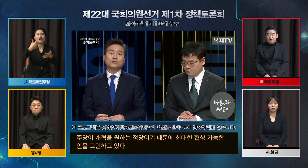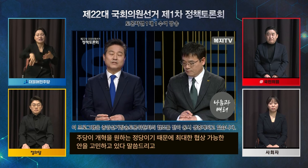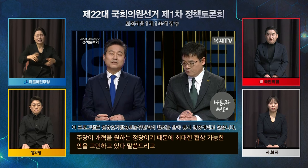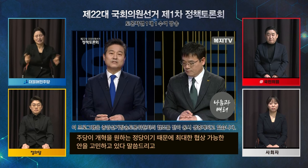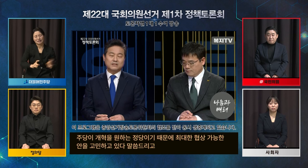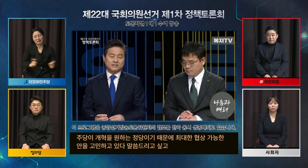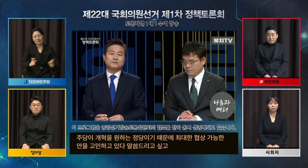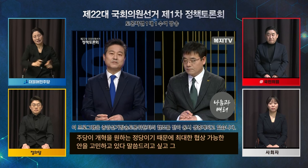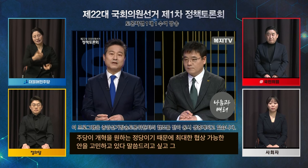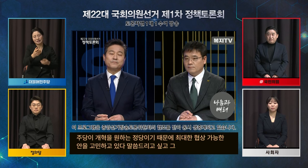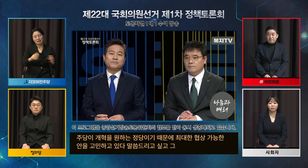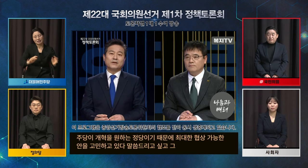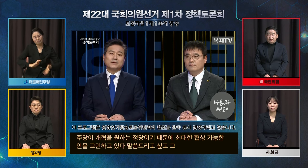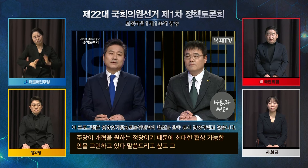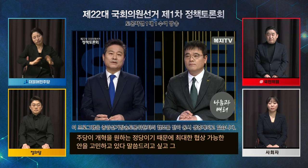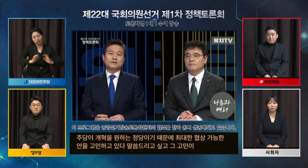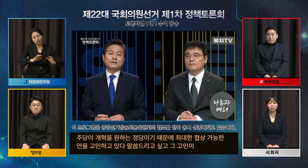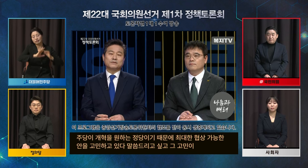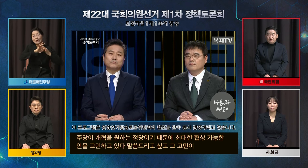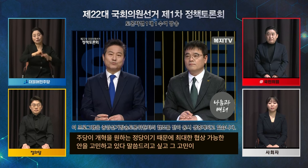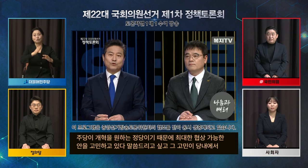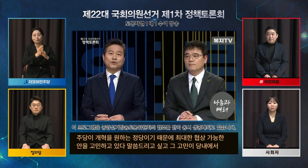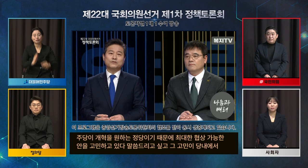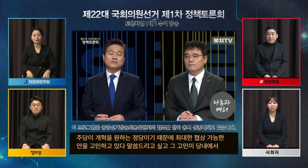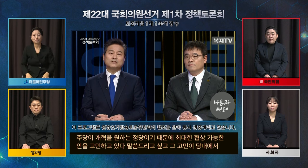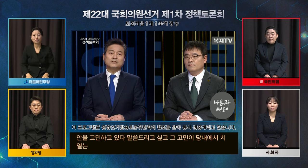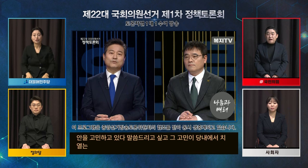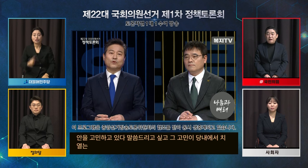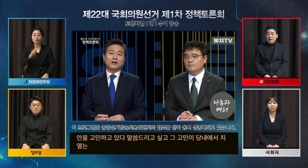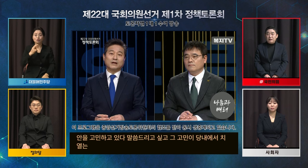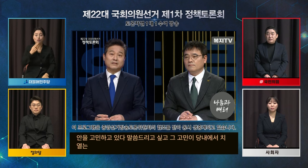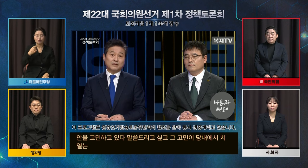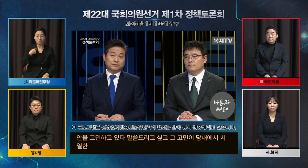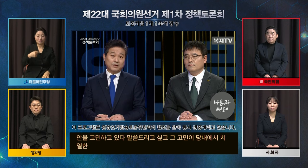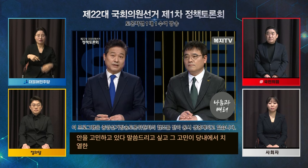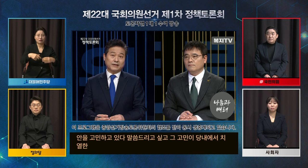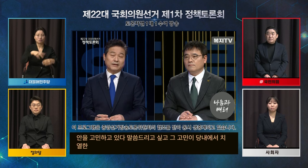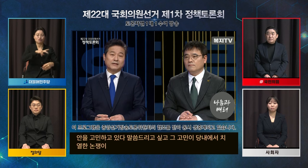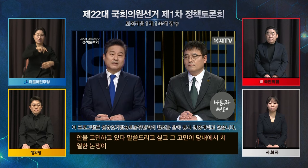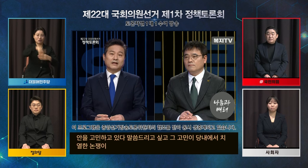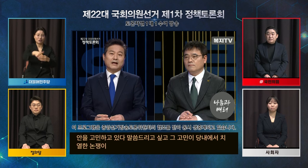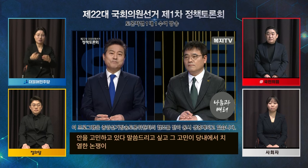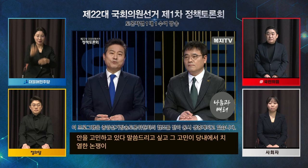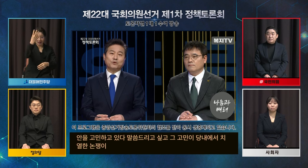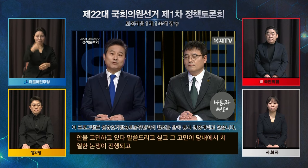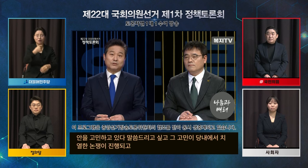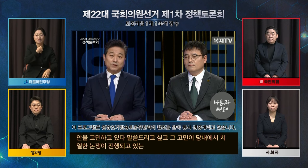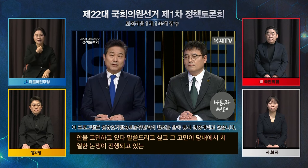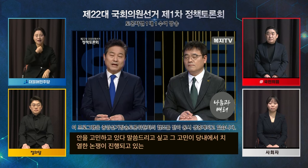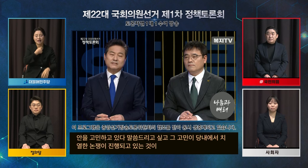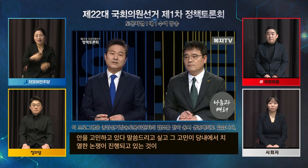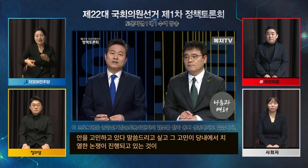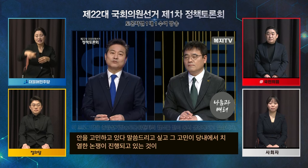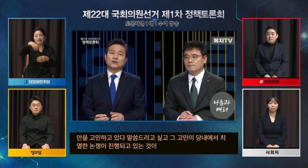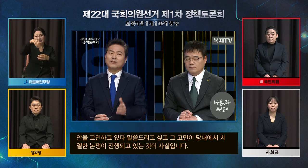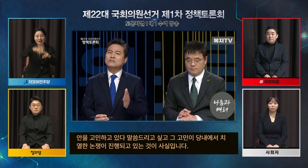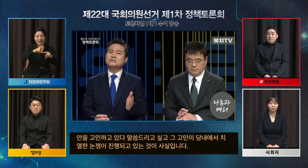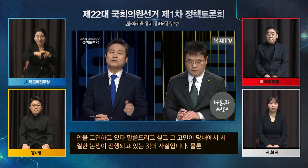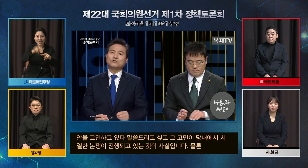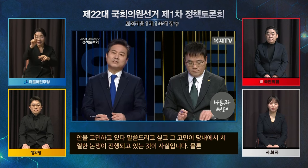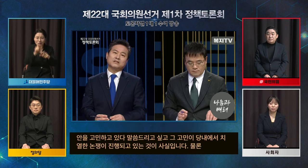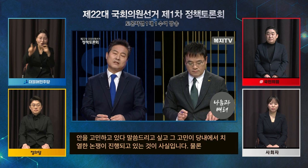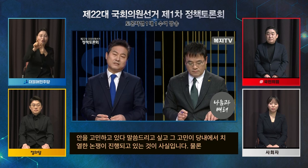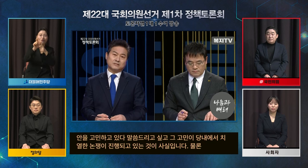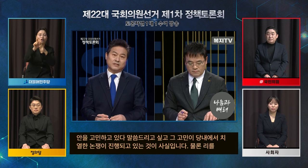진행되고 있는 것이 사실입니다. 물론 승리를 원하기 때문에 한 표라도 더 한 석이라도 더